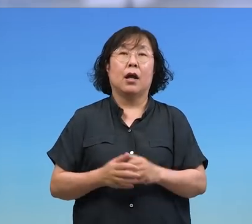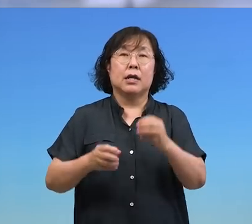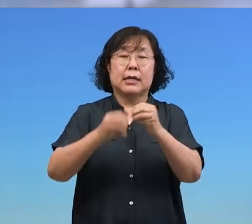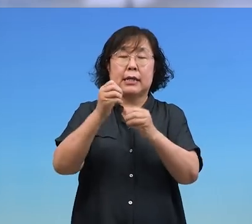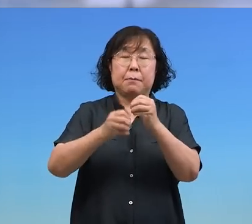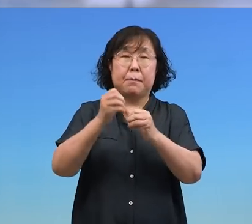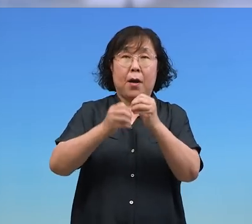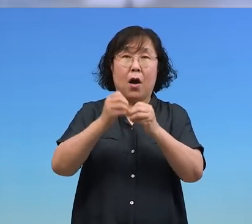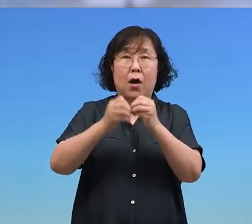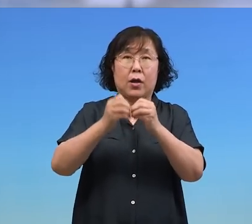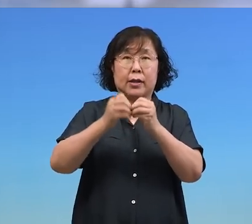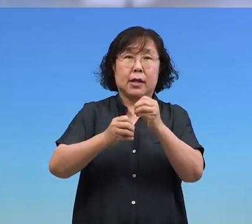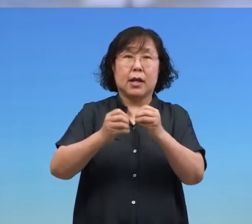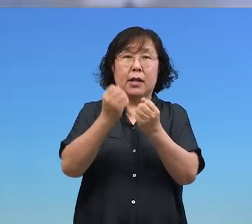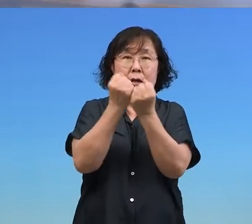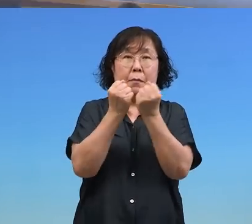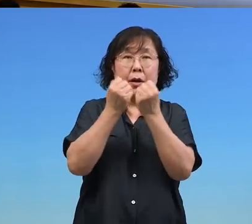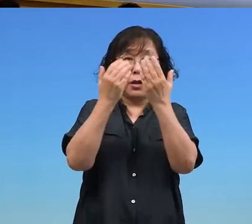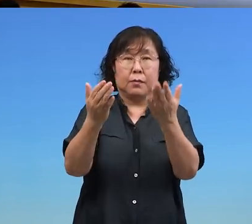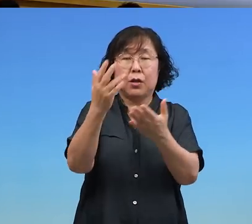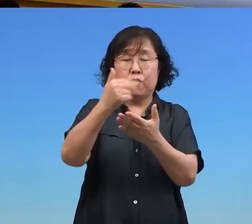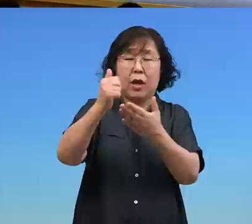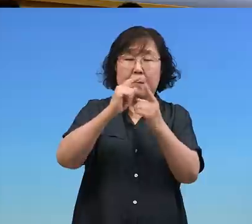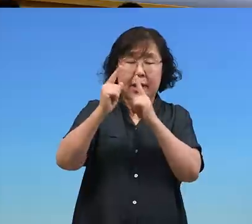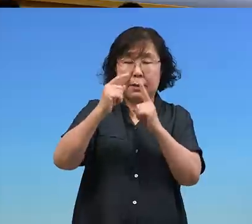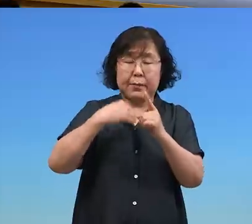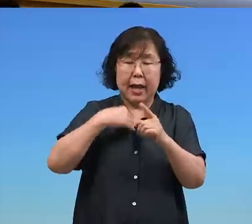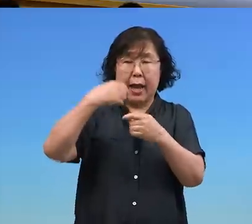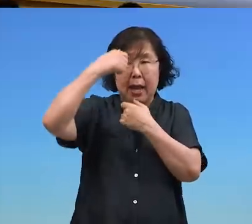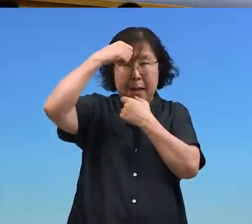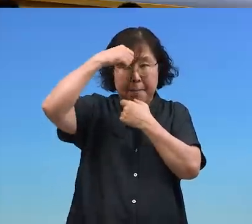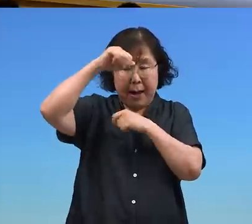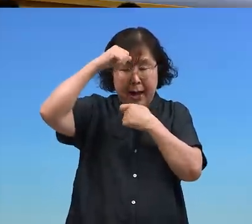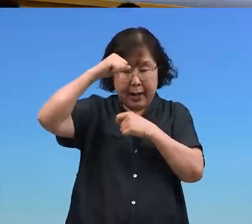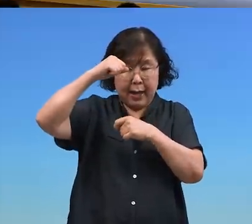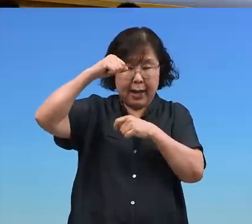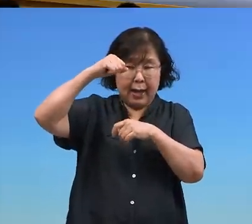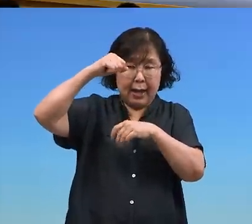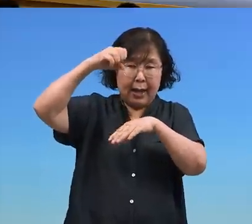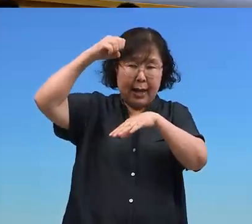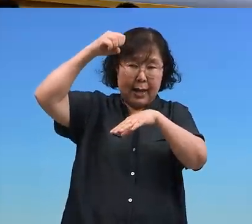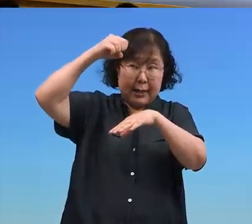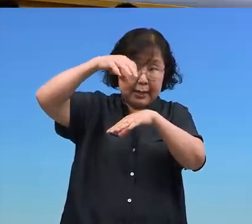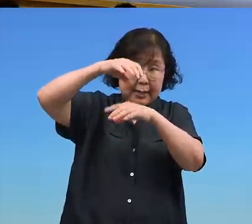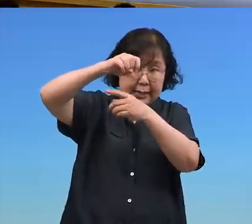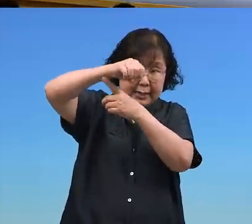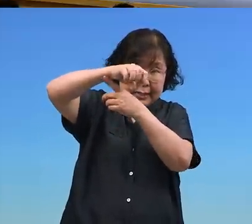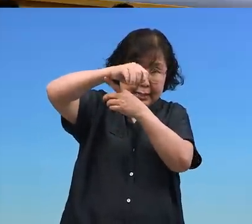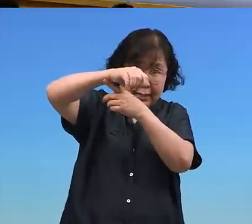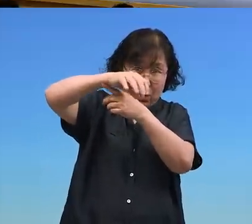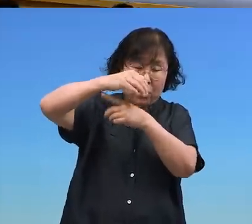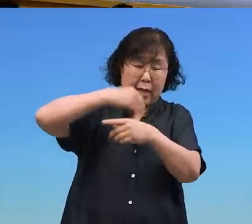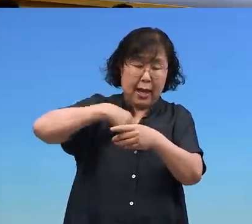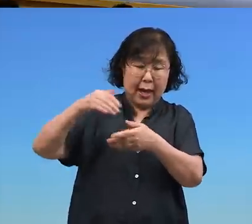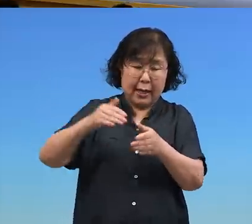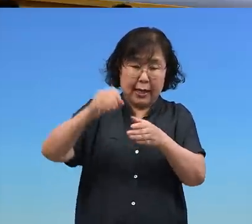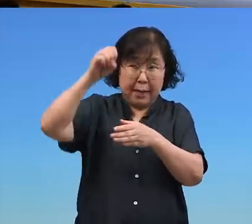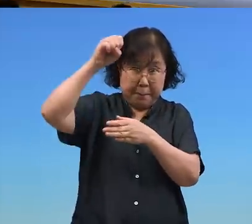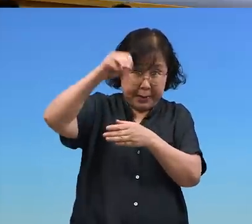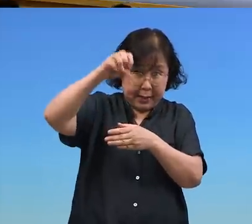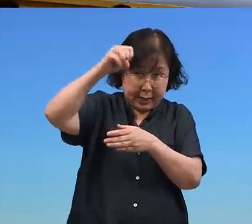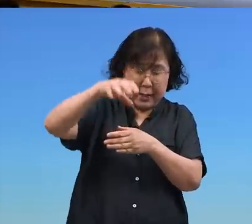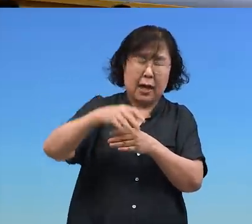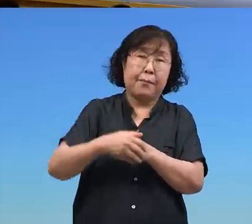10편 119편 105절을 설명하지 않았습니까 주의 말씀은 내 발의 등이요 내 길에 비치니다 기억나시나요